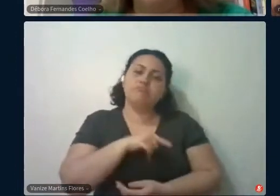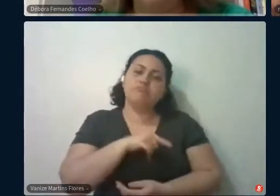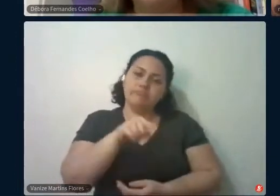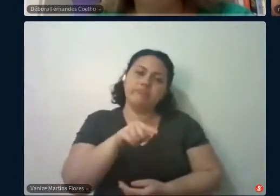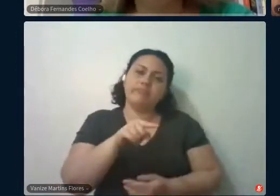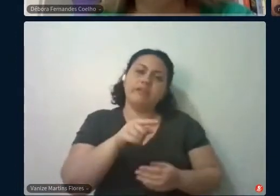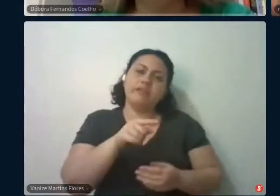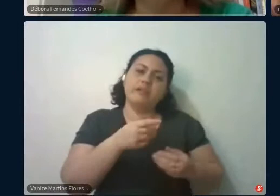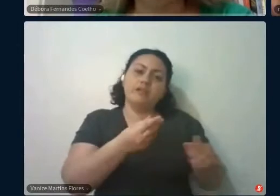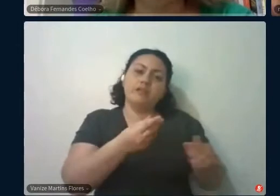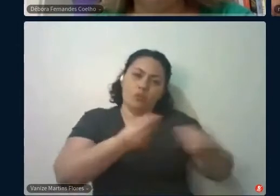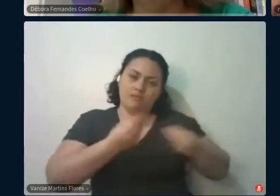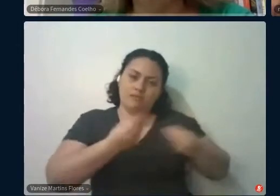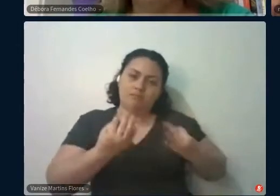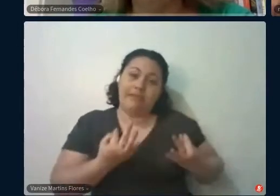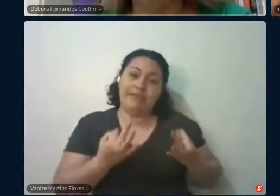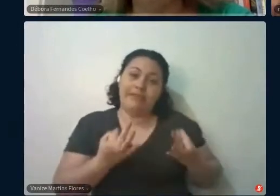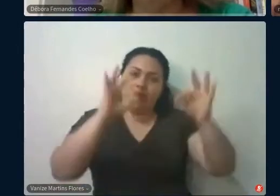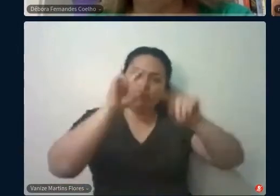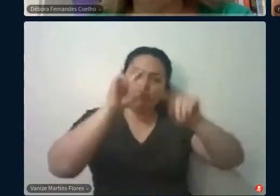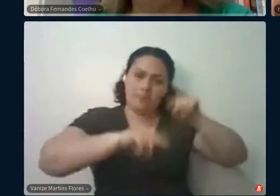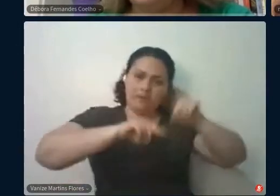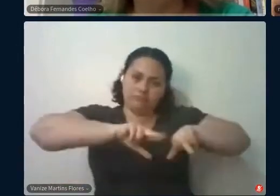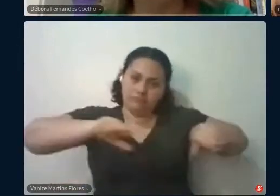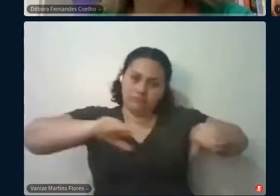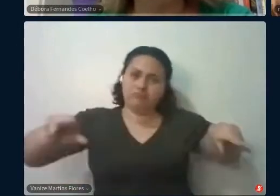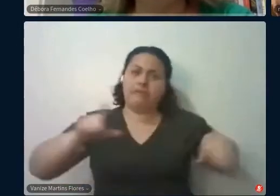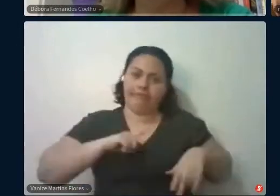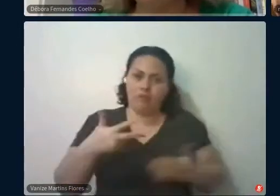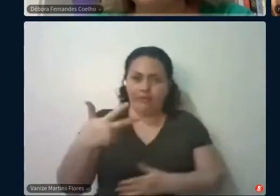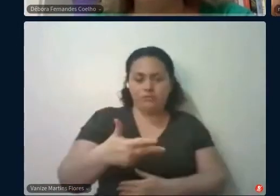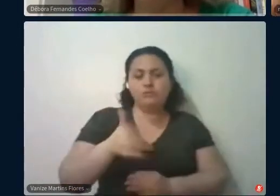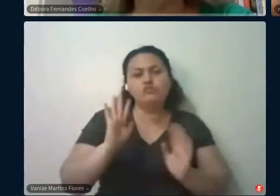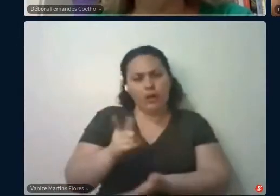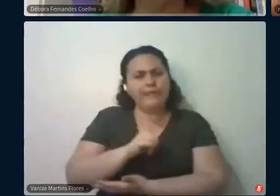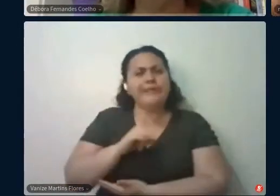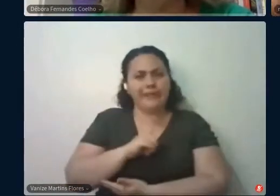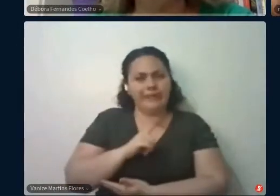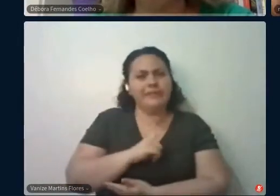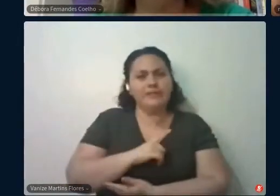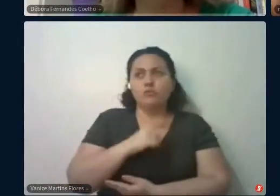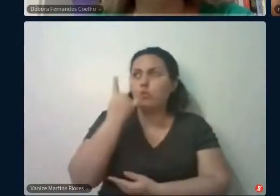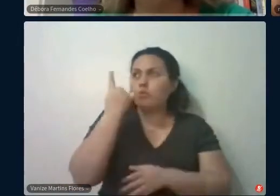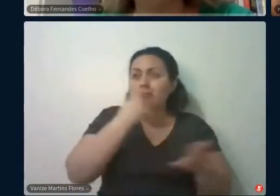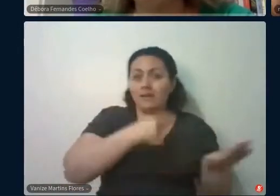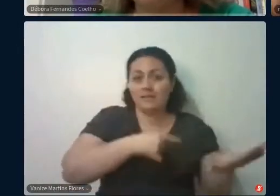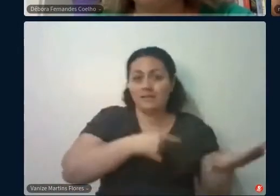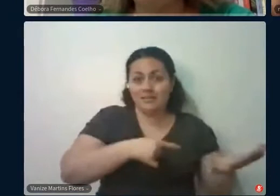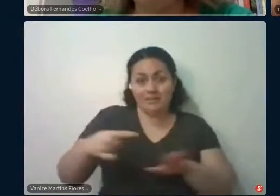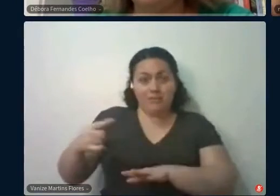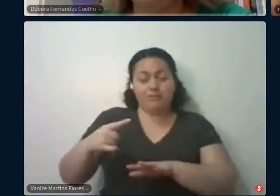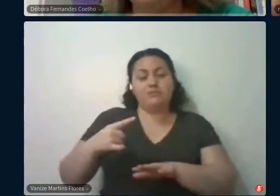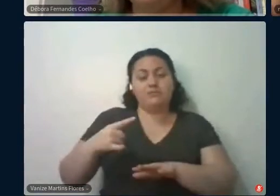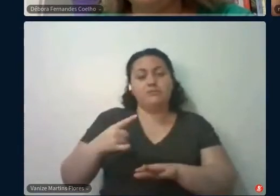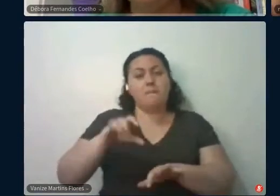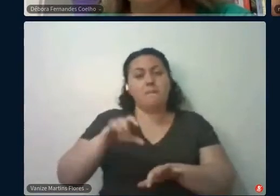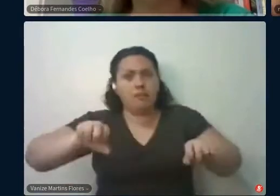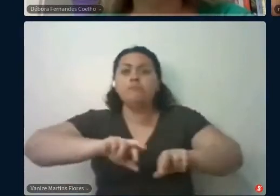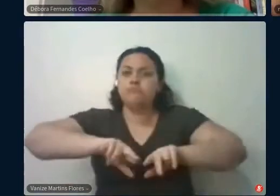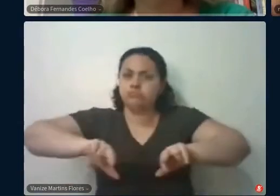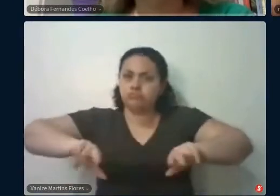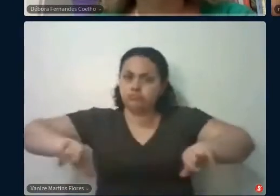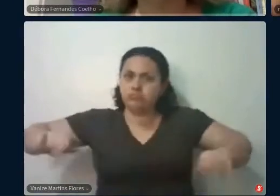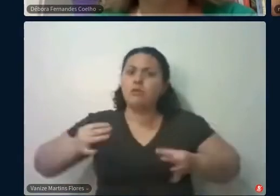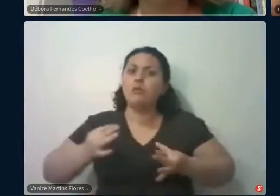equipamentos. Nós já tínhamos, em uma semana de campanha, um bom número de equipamentos